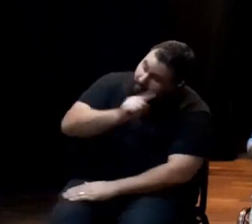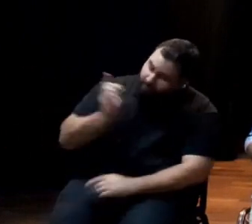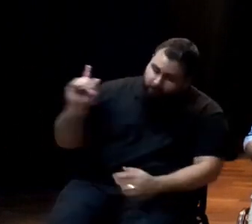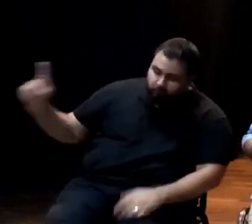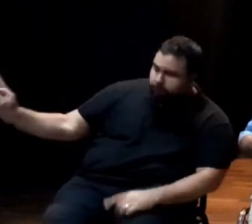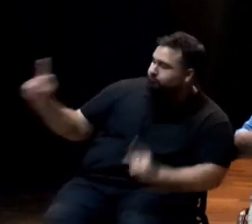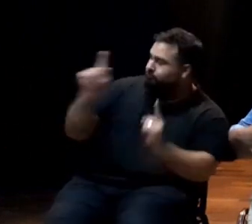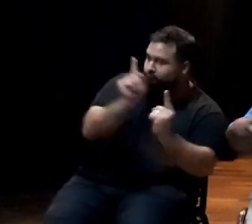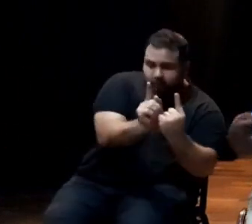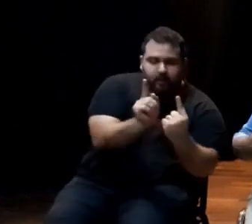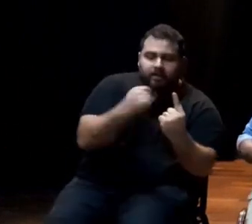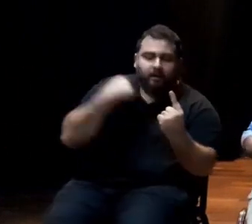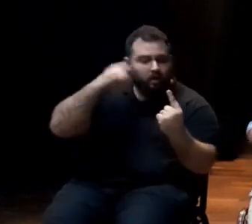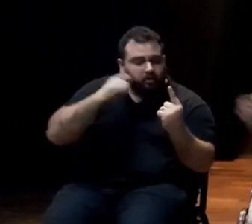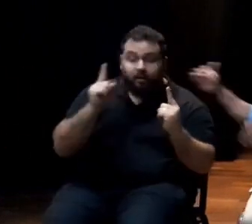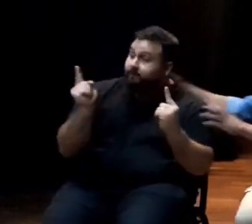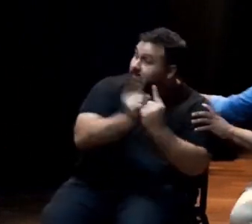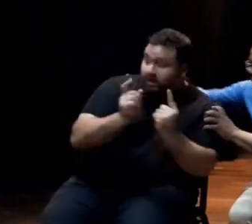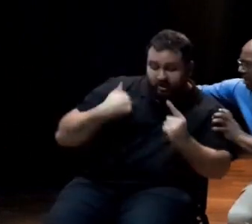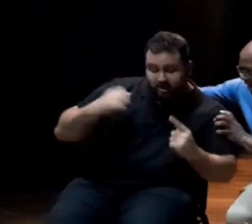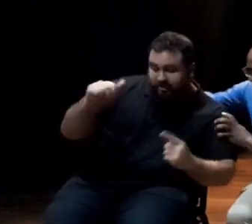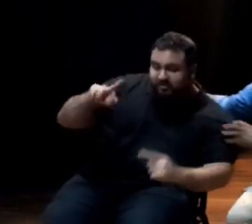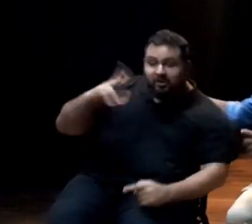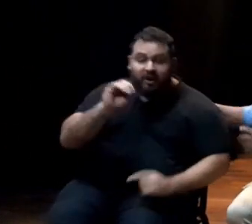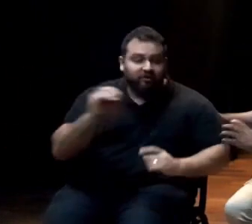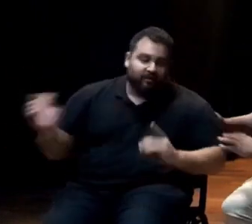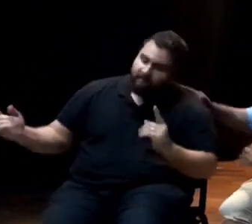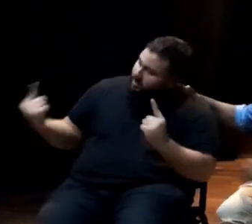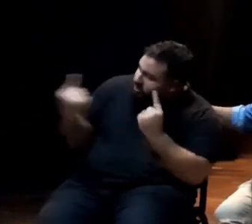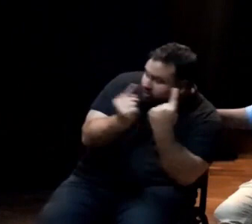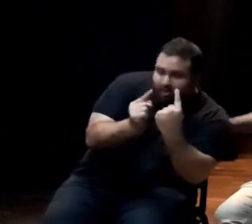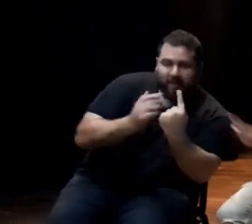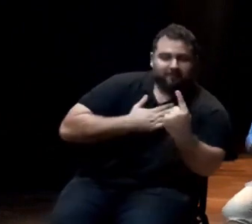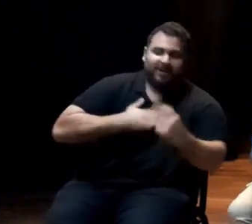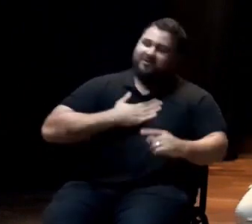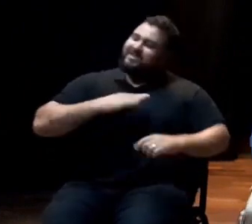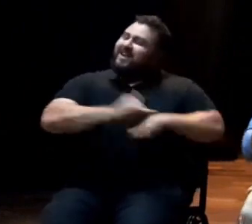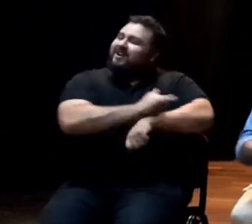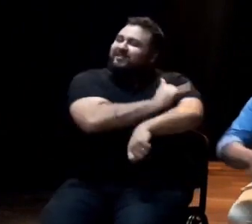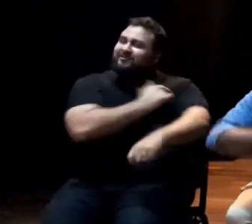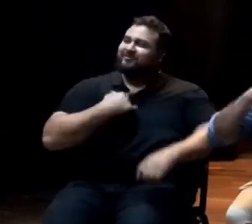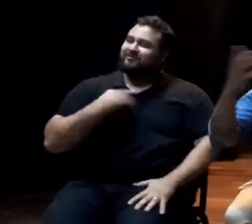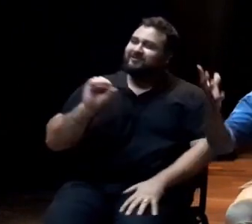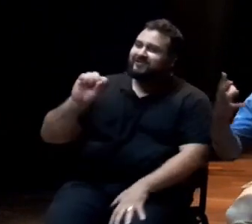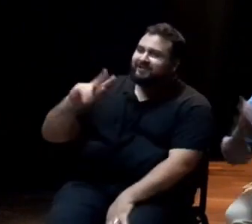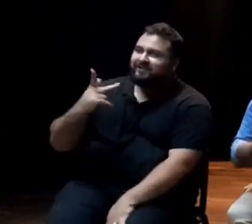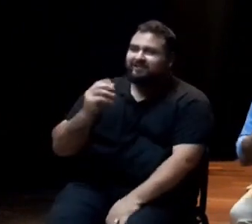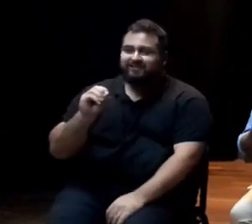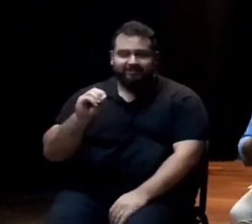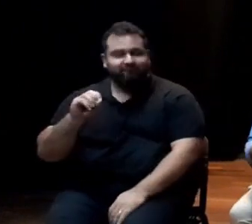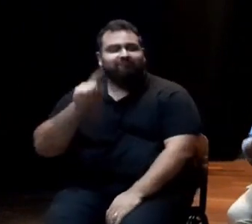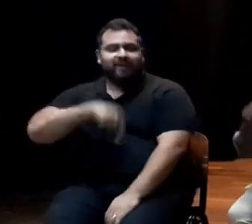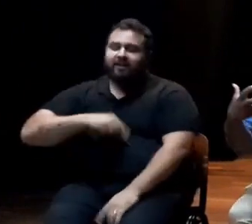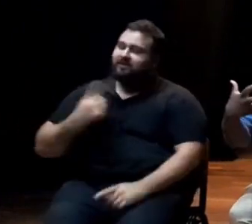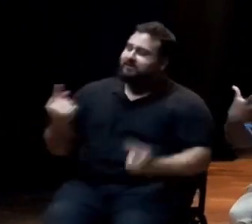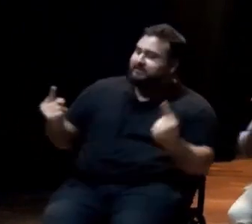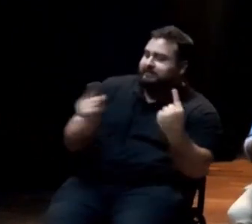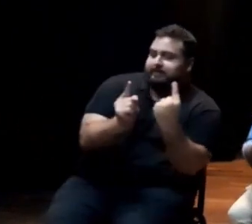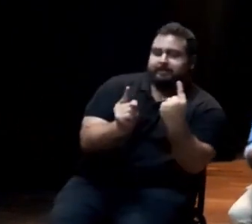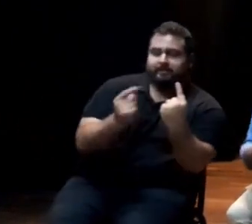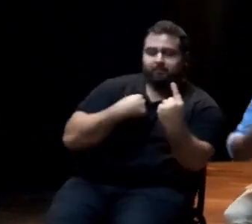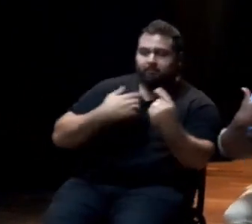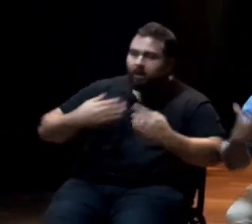traz para dentro? Sancho, vem cá, Sancho, né? Meu Sancho, não sei, sabe? E trazer isso para